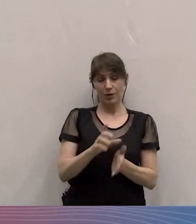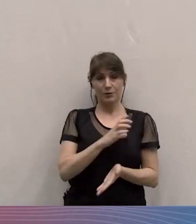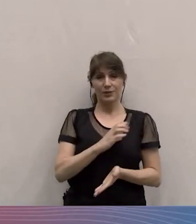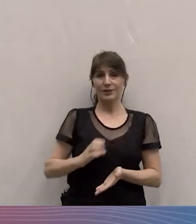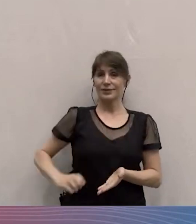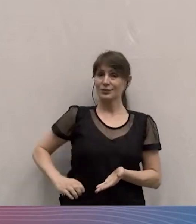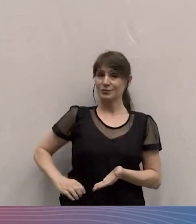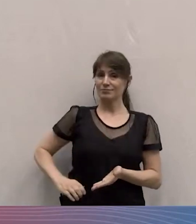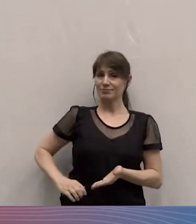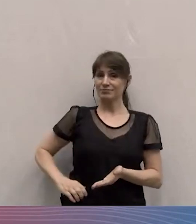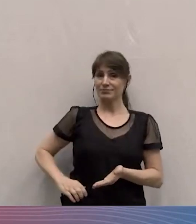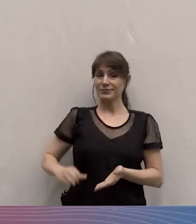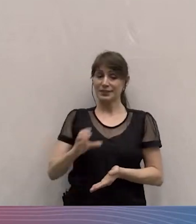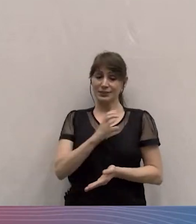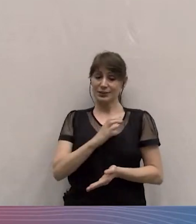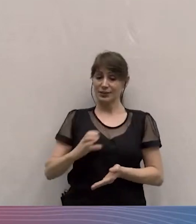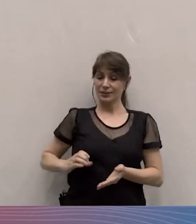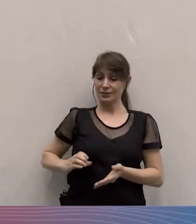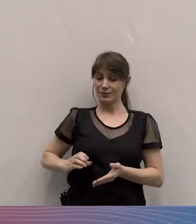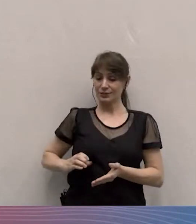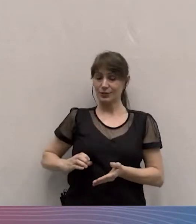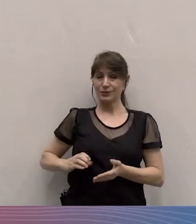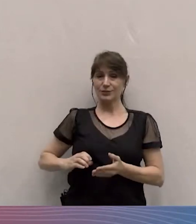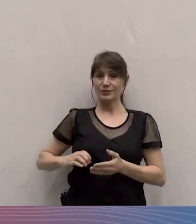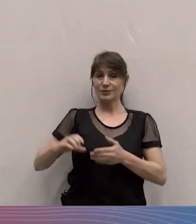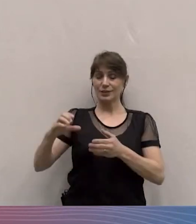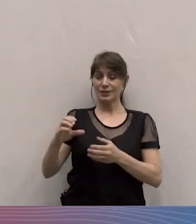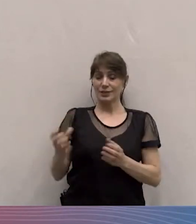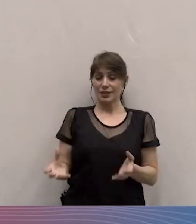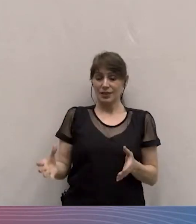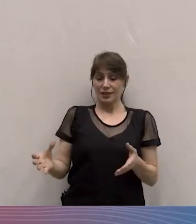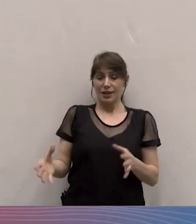de Cristo vos revestistes.